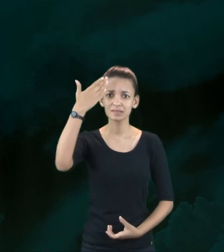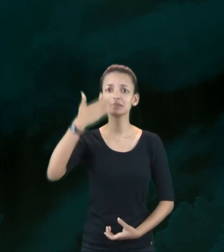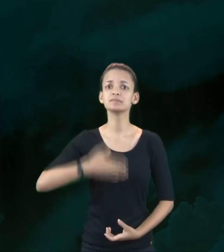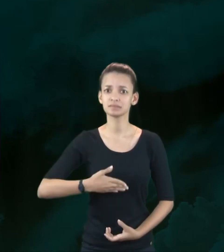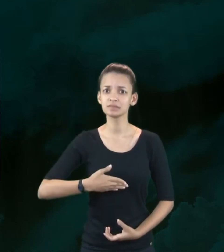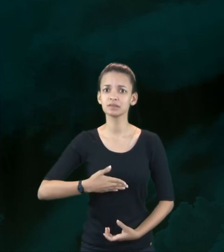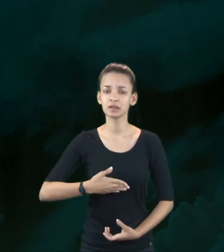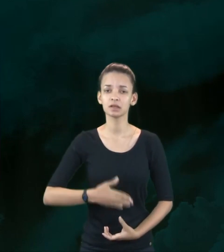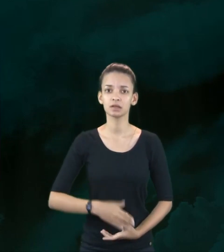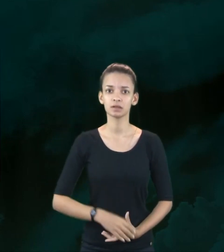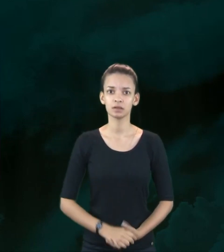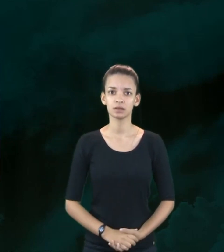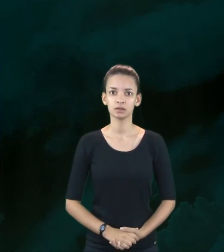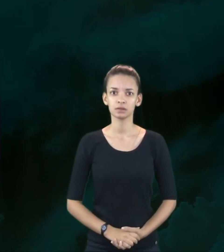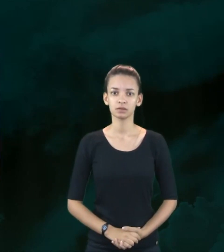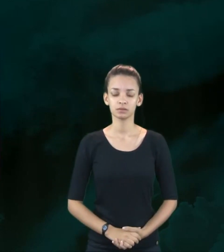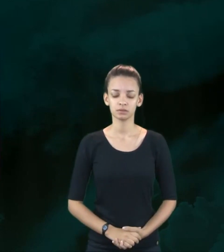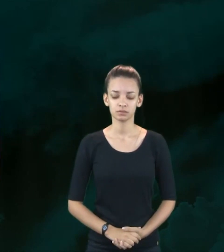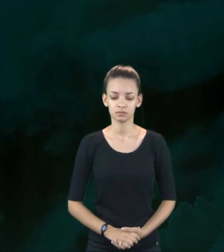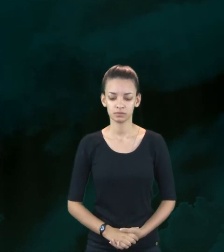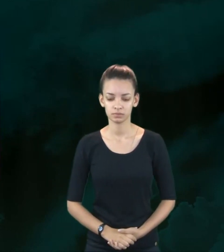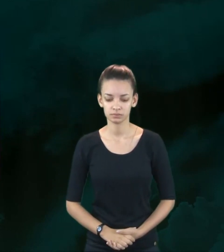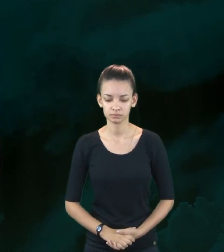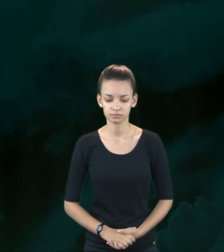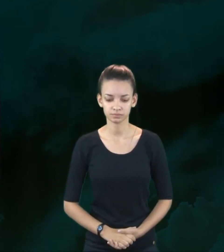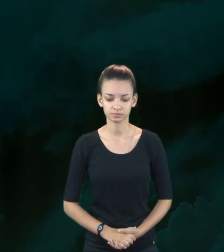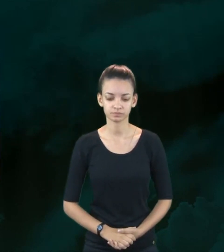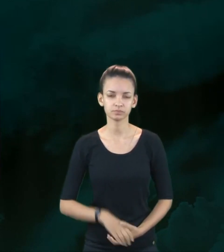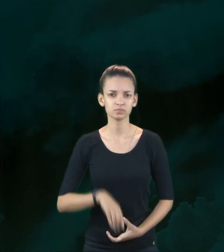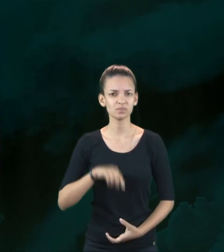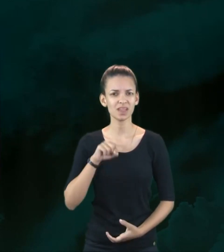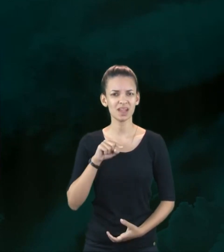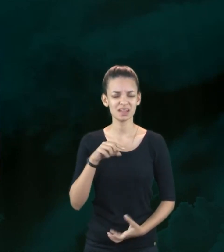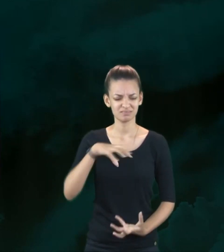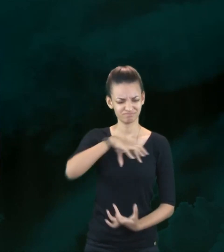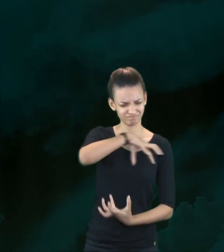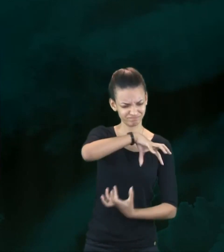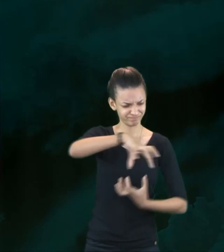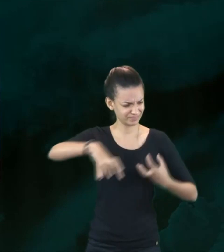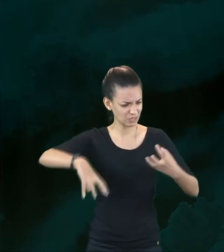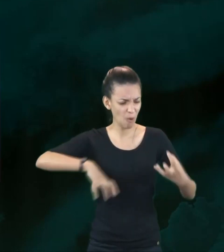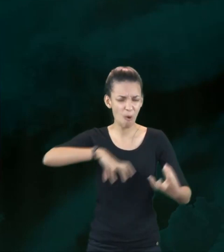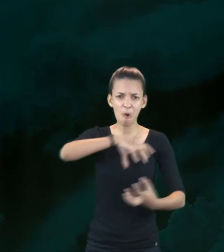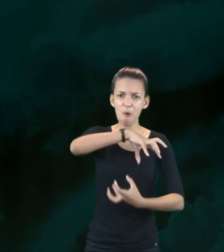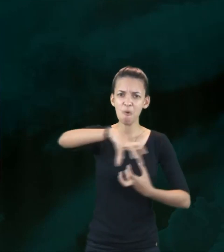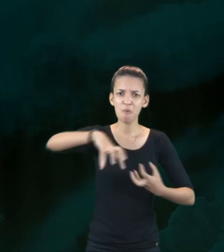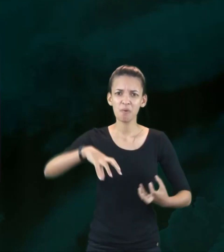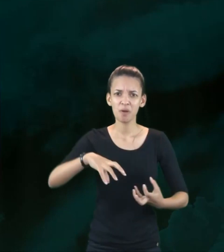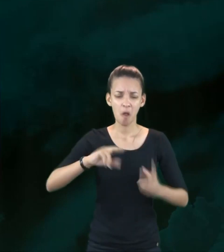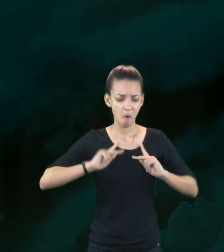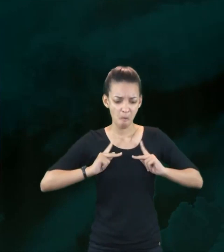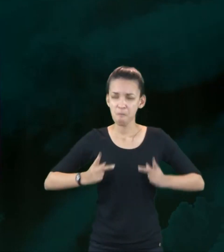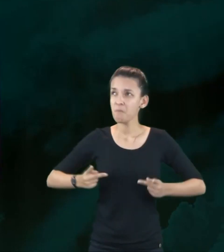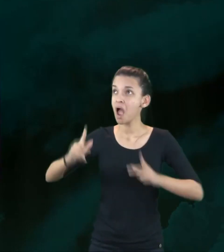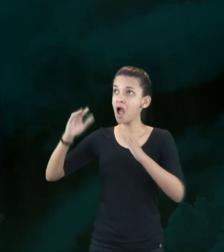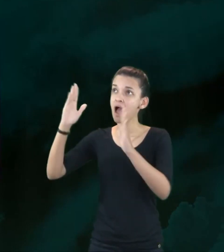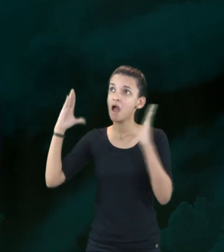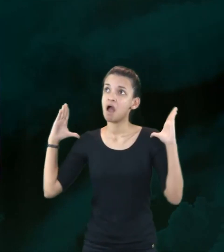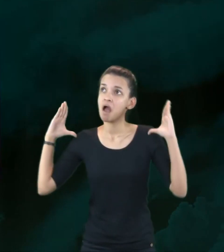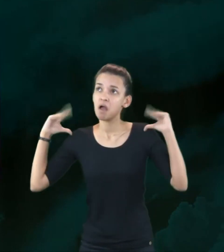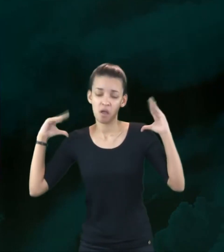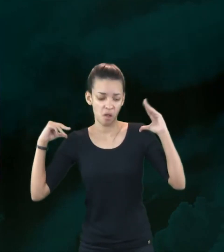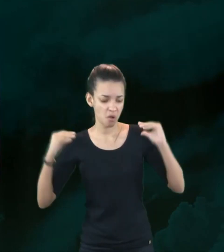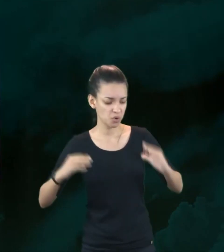E essa confusão, sabe, visa a quê? É onde eu quero